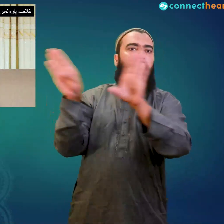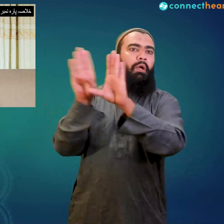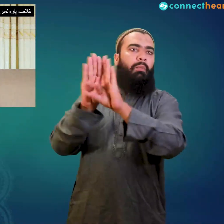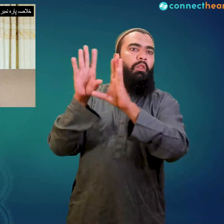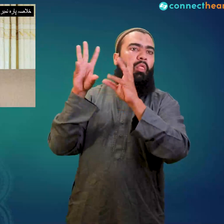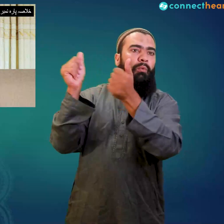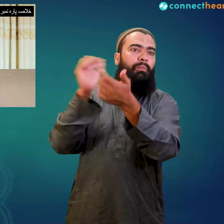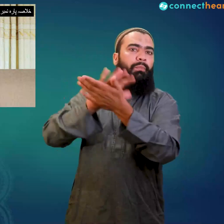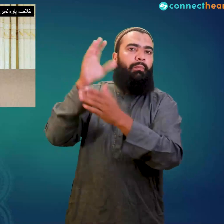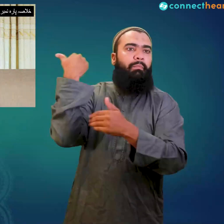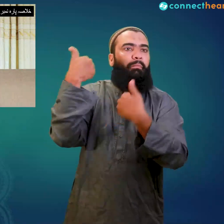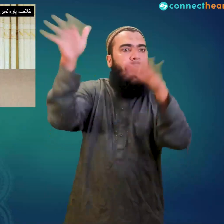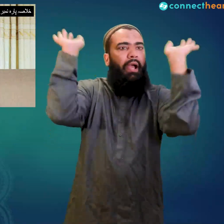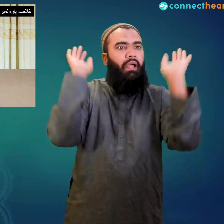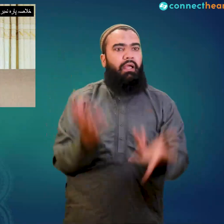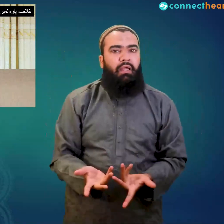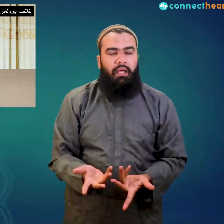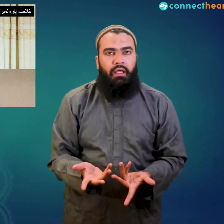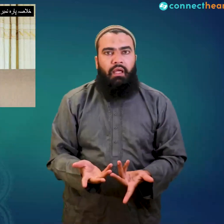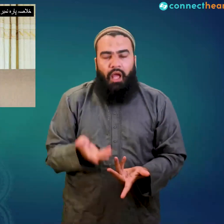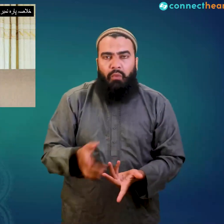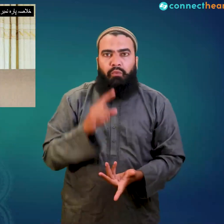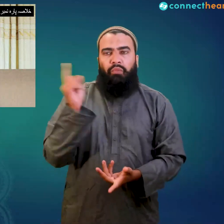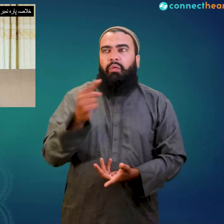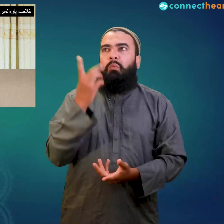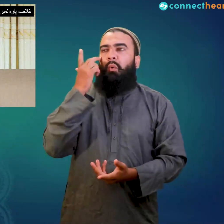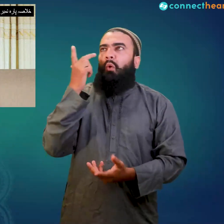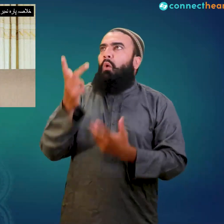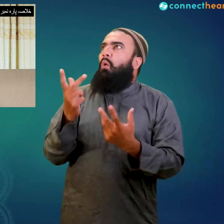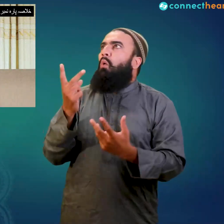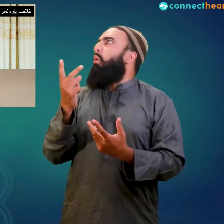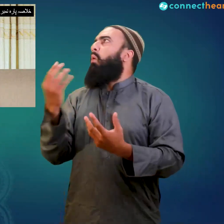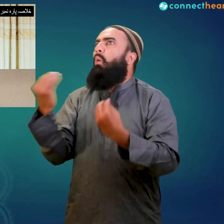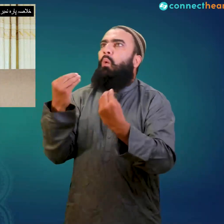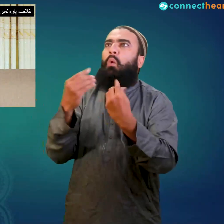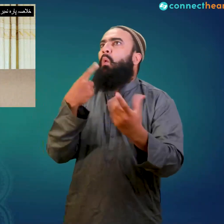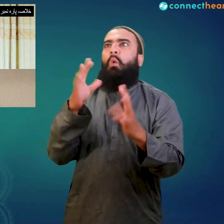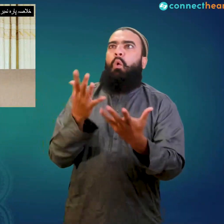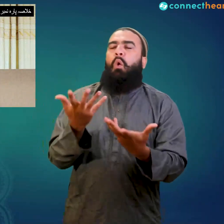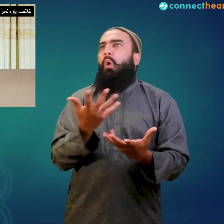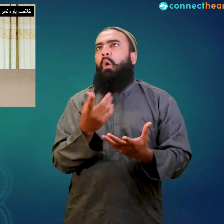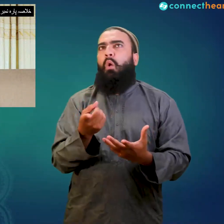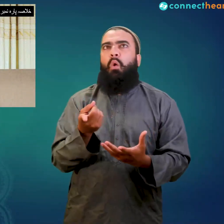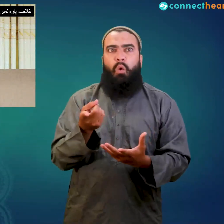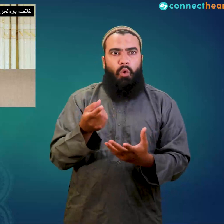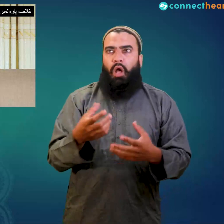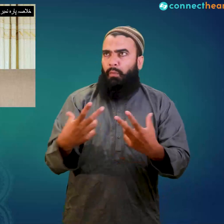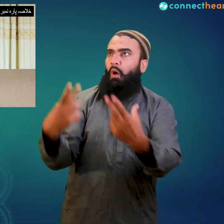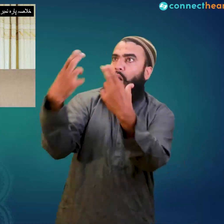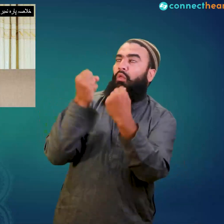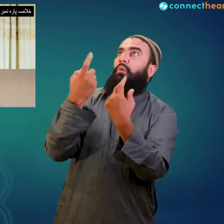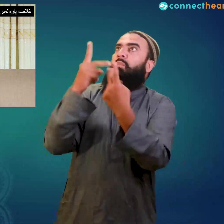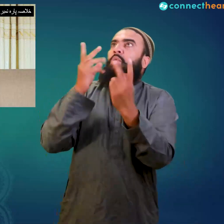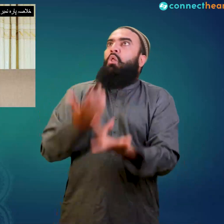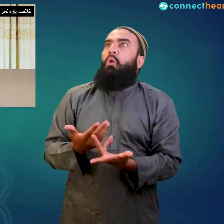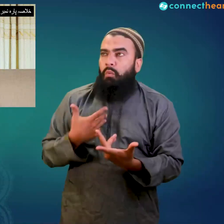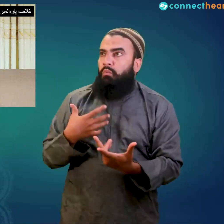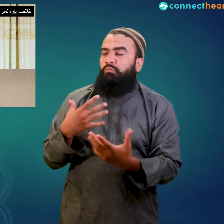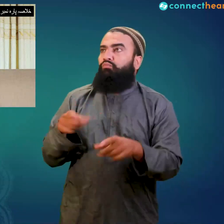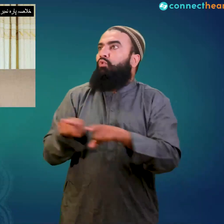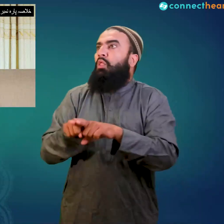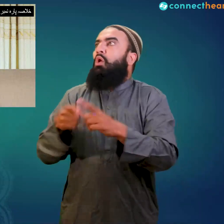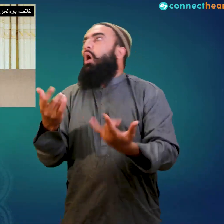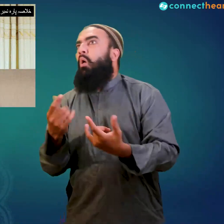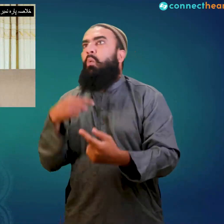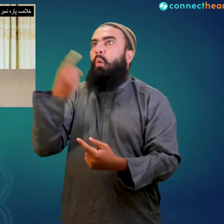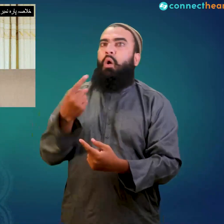اور جس سفارش کو اپنے لیے بڑا سمجھا تھا کہ یہ قیامت کے دن ہمیں اللہ کے عذاب سے بچا لیں گے اور ہم ان کے ساتھ ہو